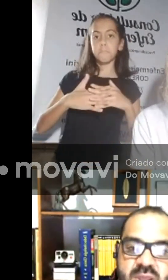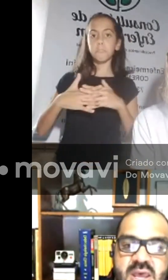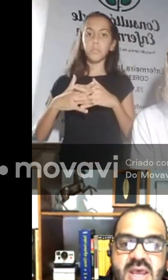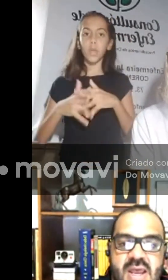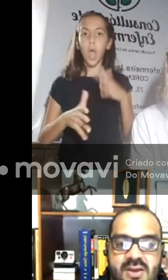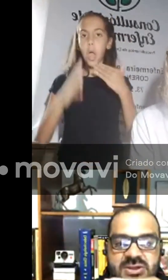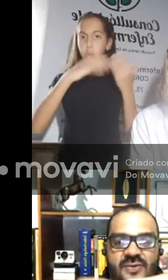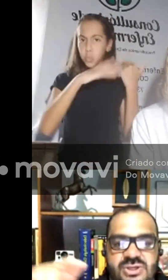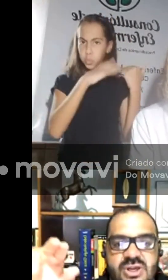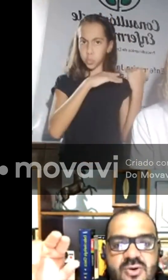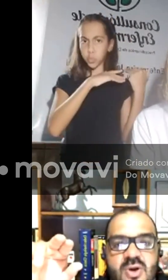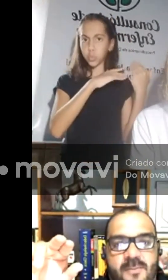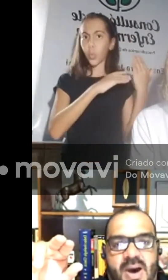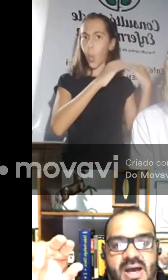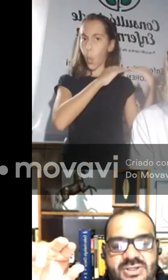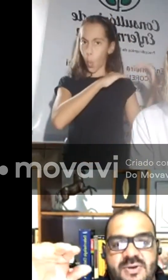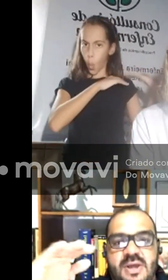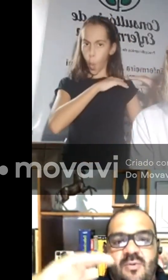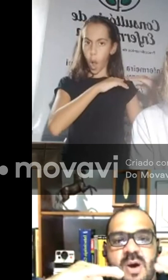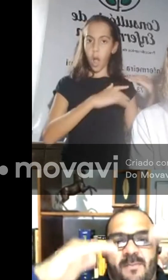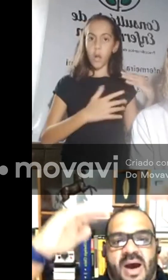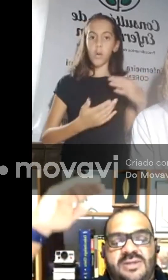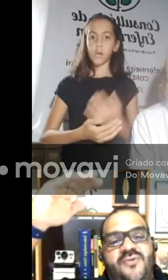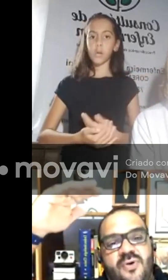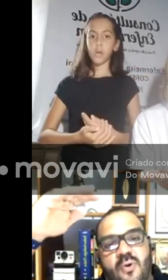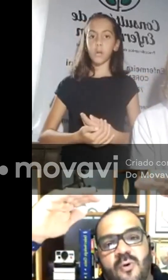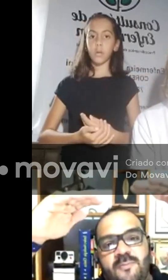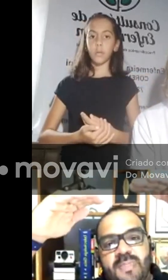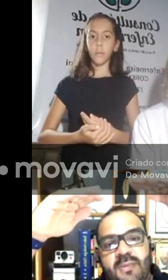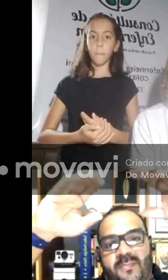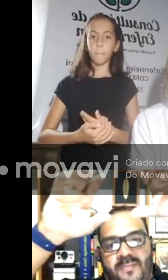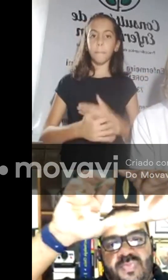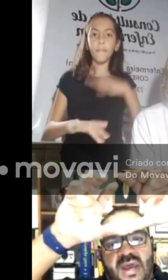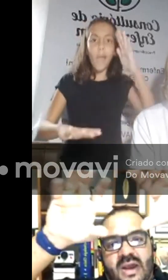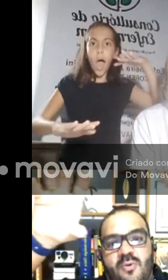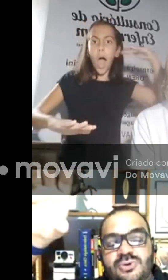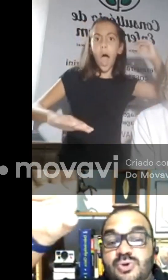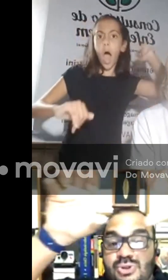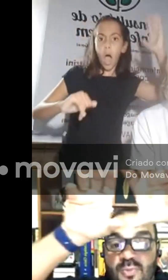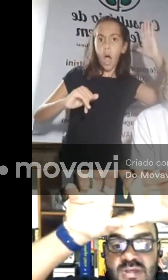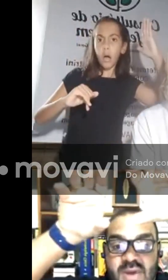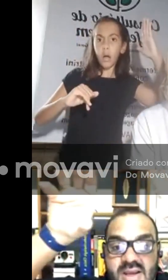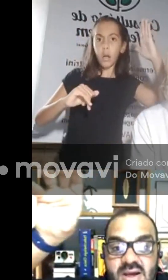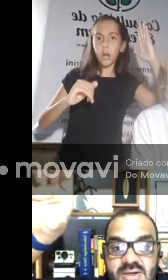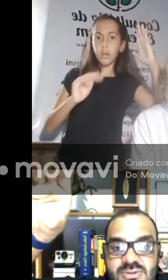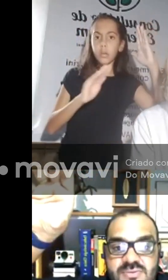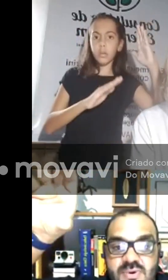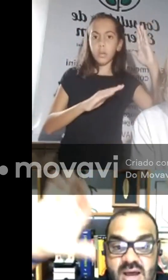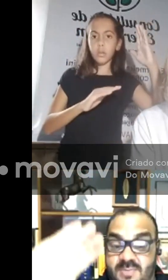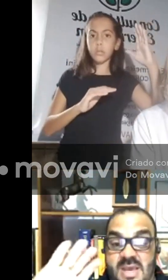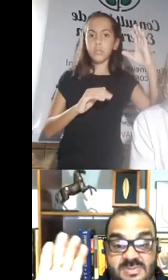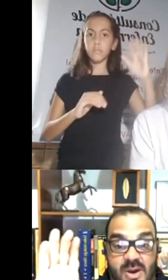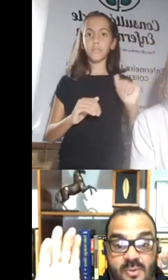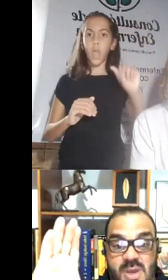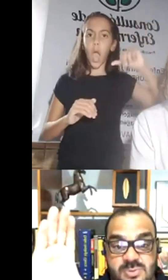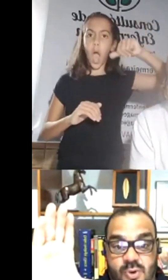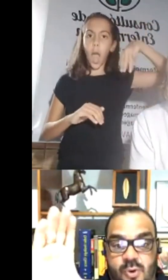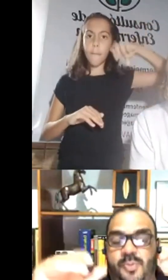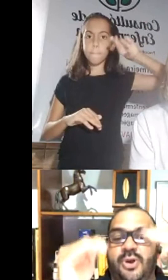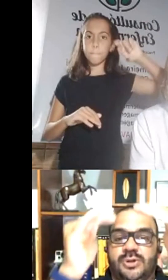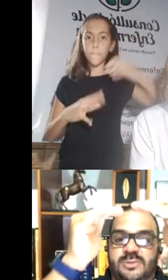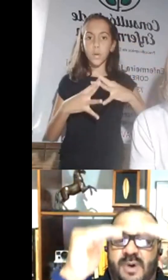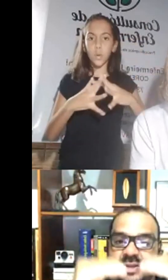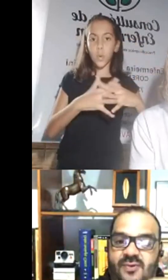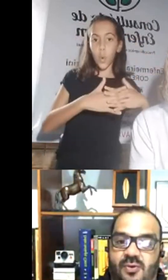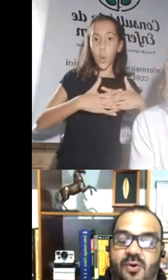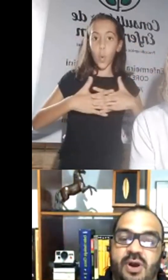México. Dividiram em uma parte. Uma parte ficou com os costumes americanos, o mesmo grupo,